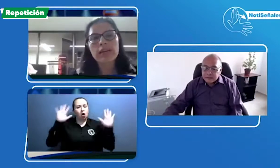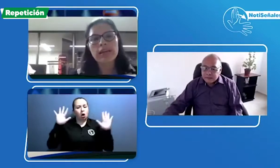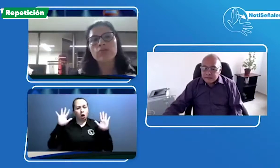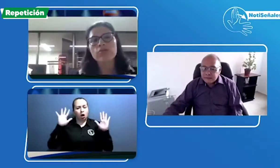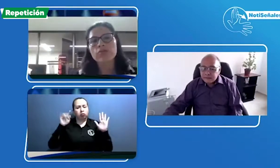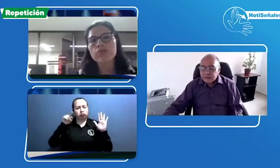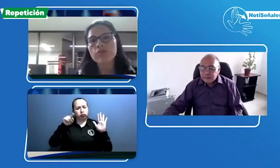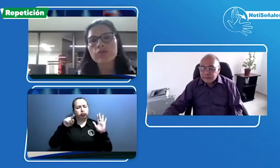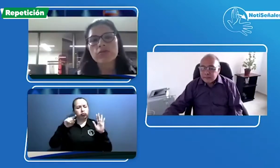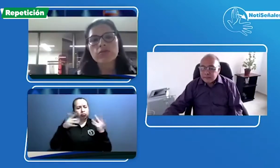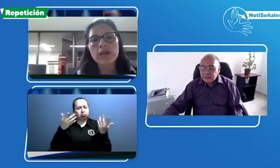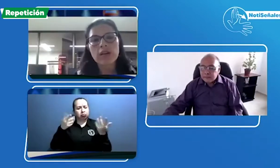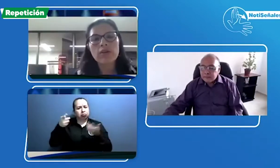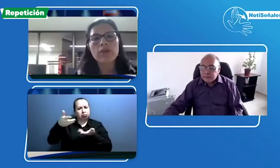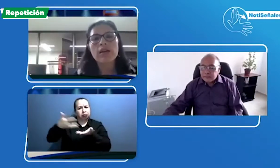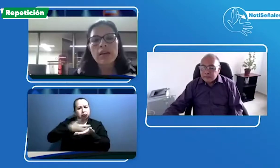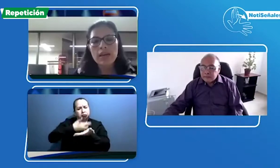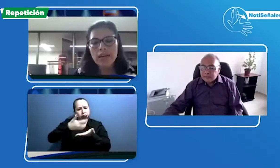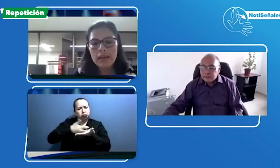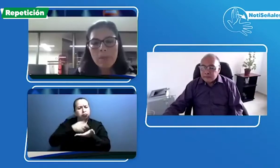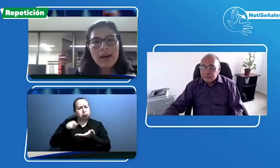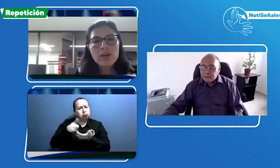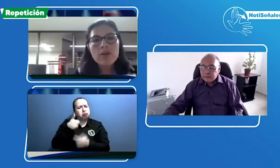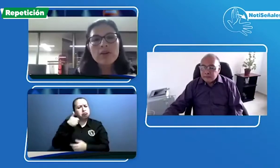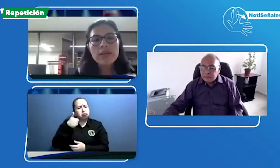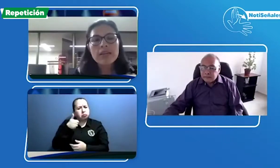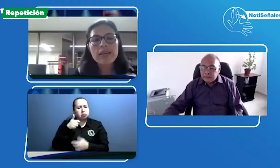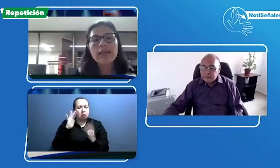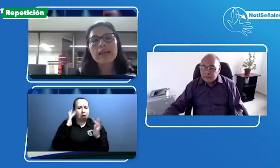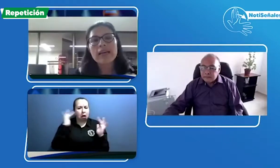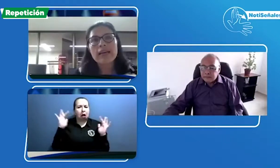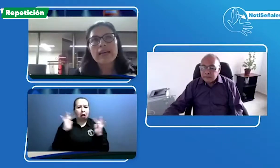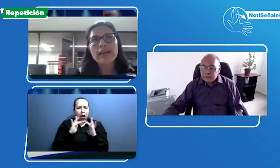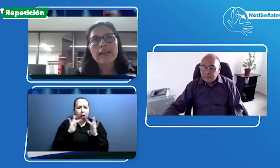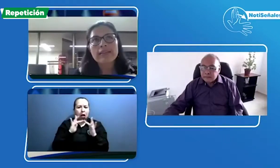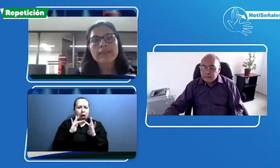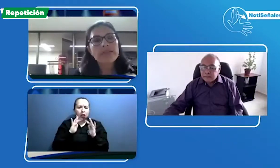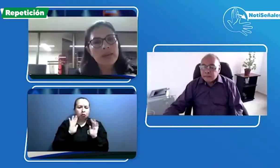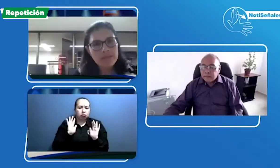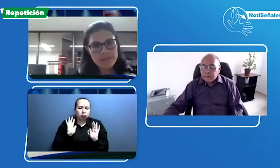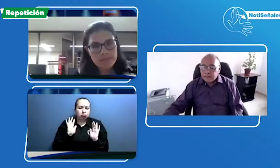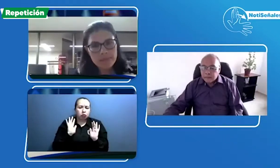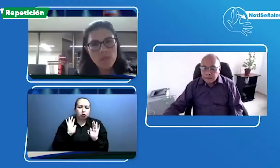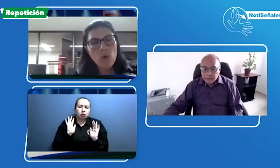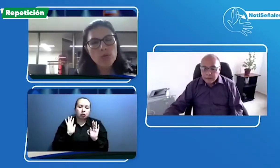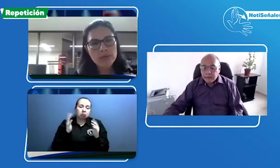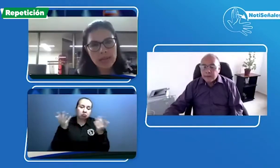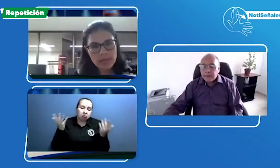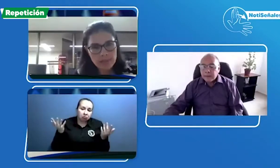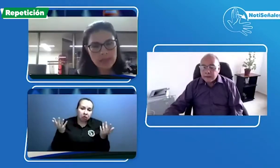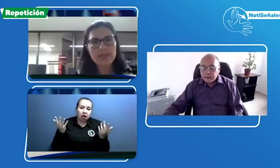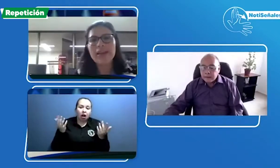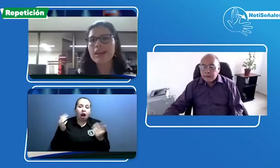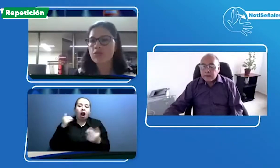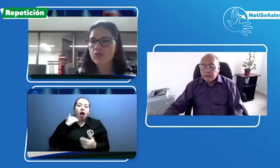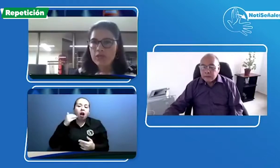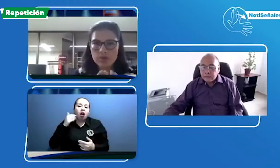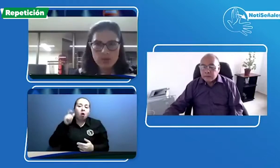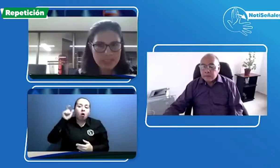acertada su consejo en el marco que, si bien voluntariamente